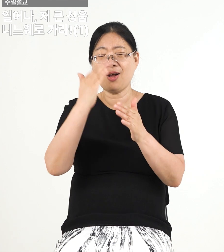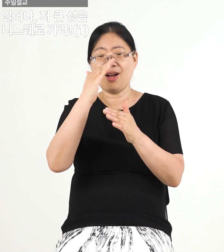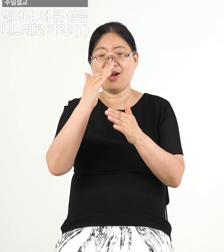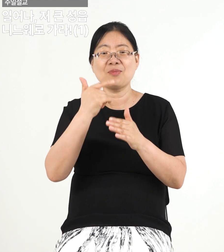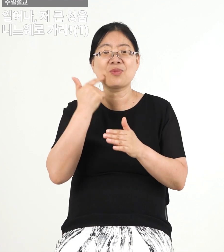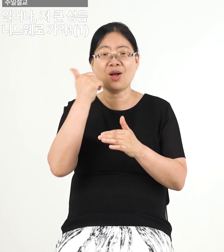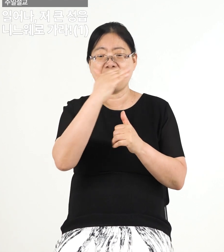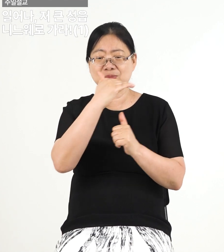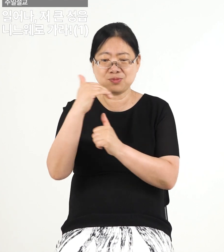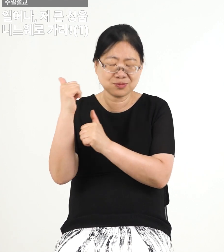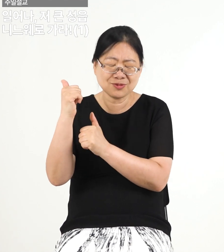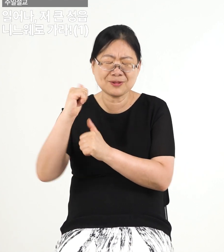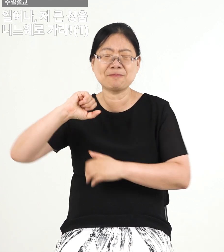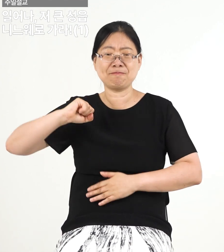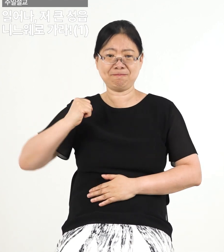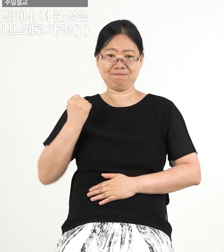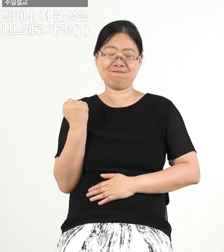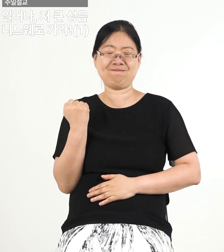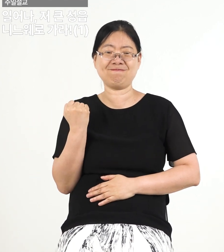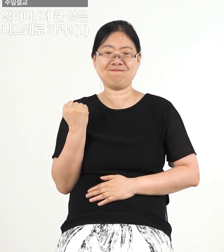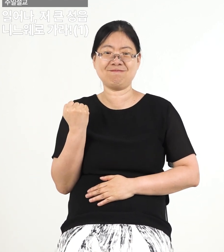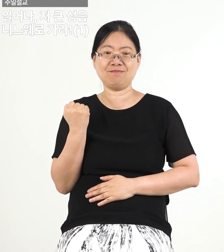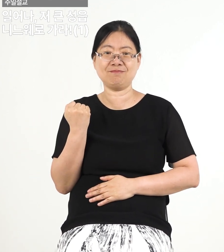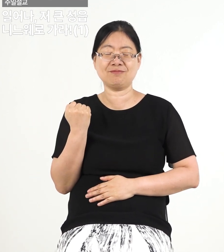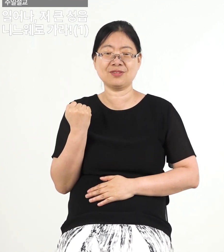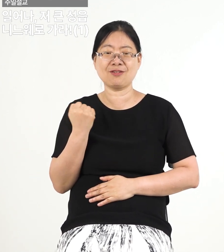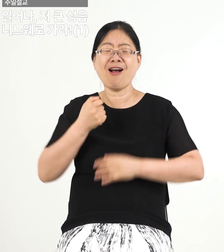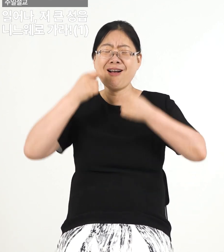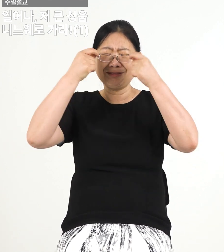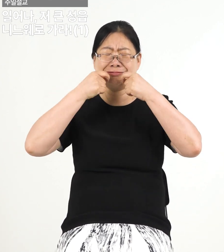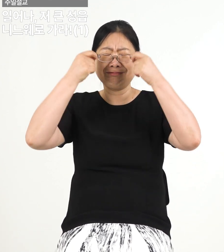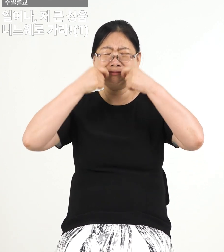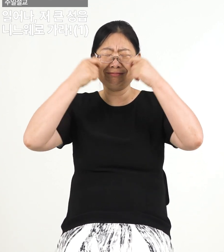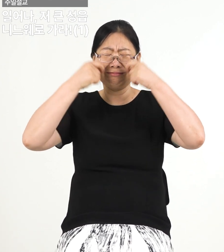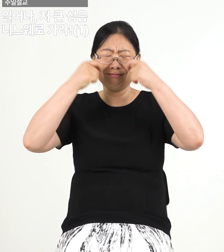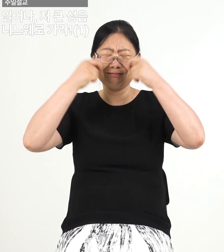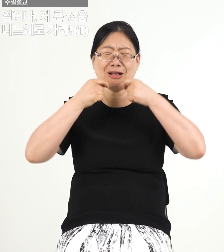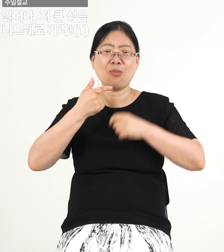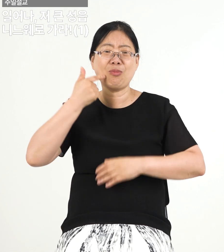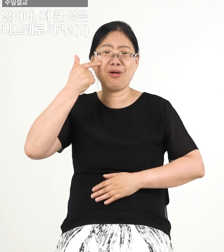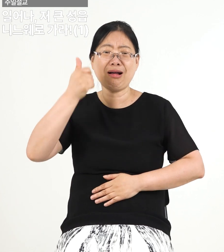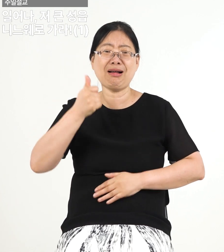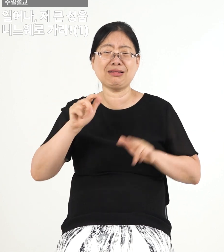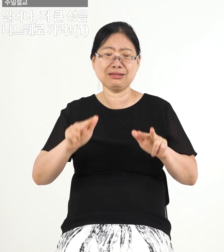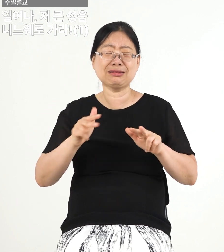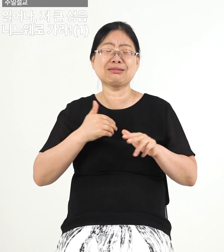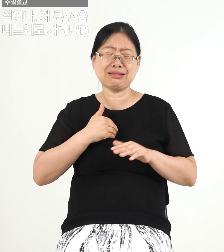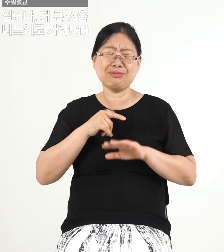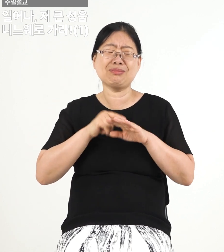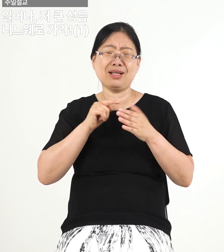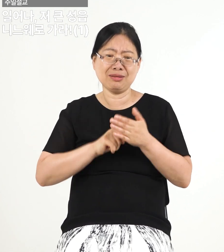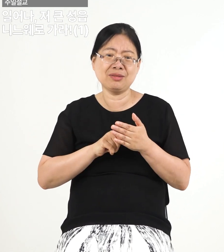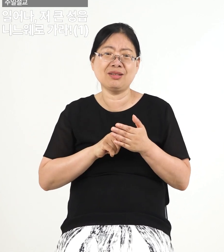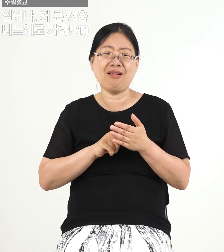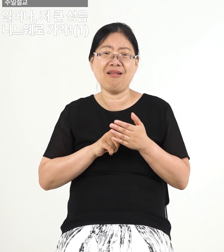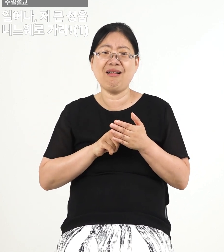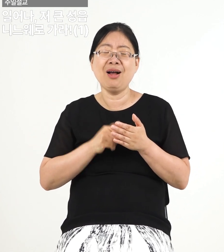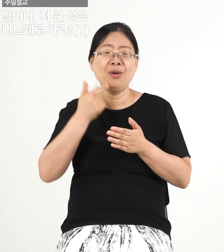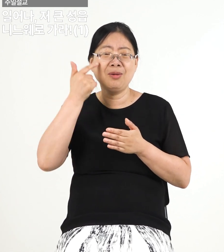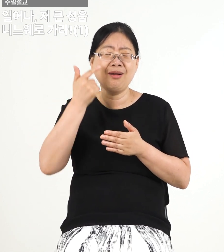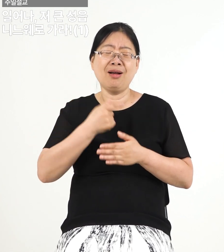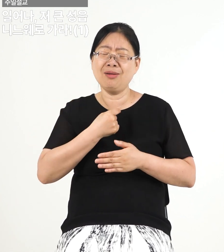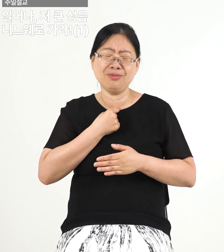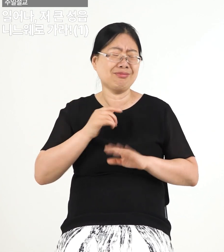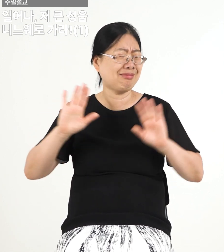앞에 반응할 수밖에 없었던 거예요. 그러면서 울어요, 와서. 목사, 지금도 제 마음은 아니에요.